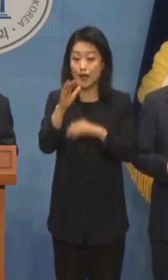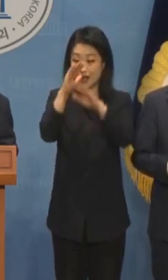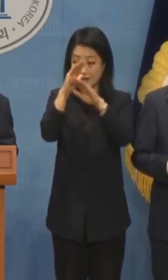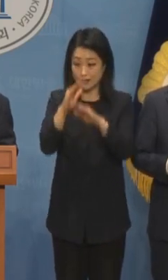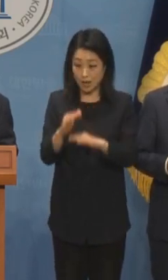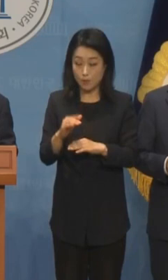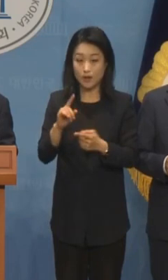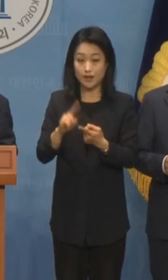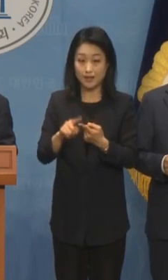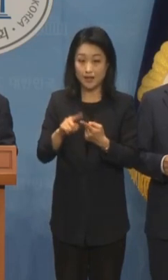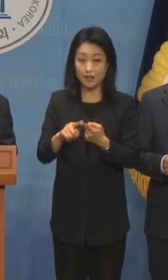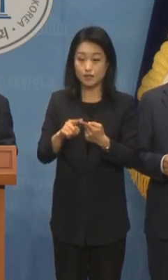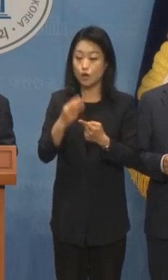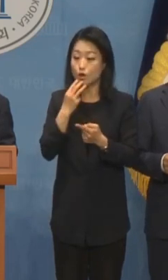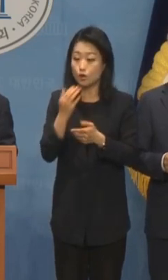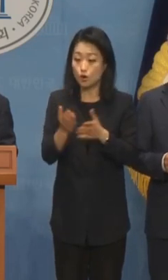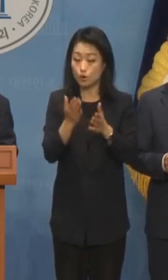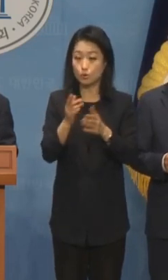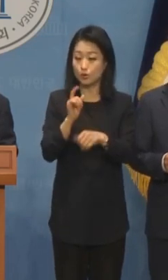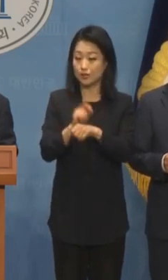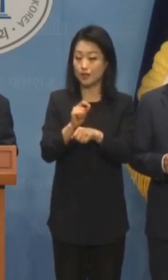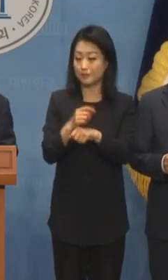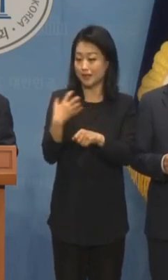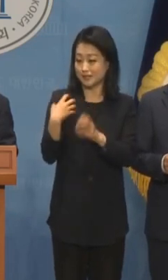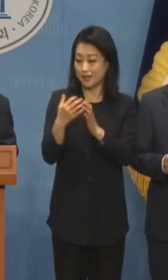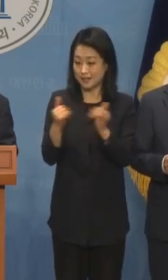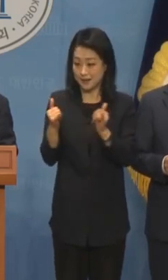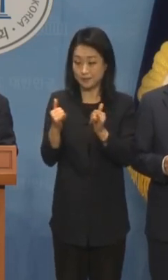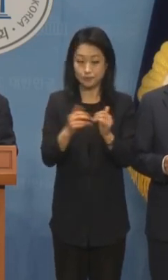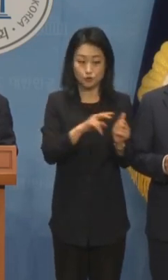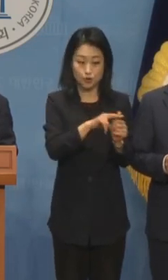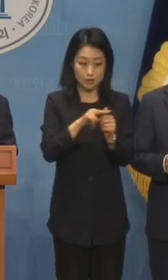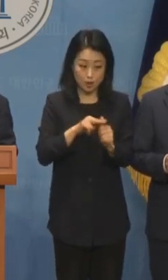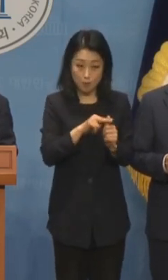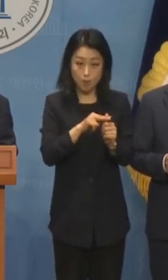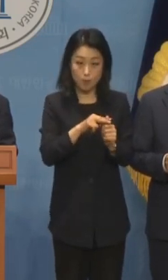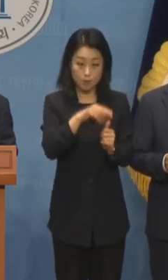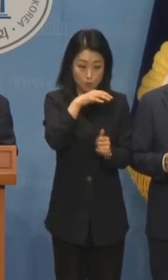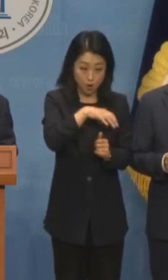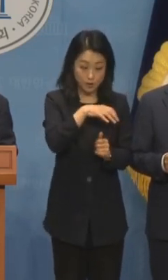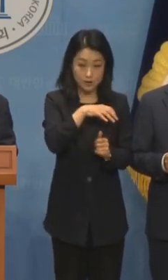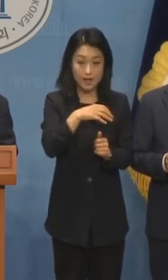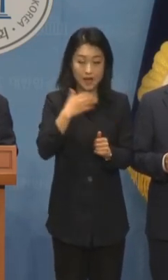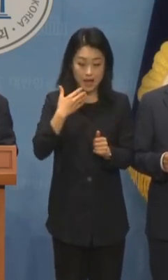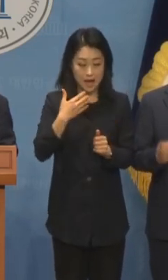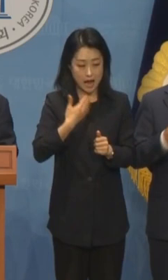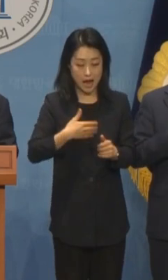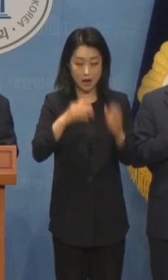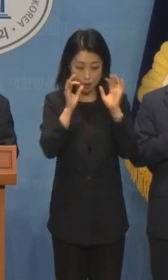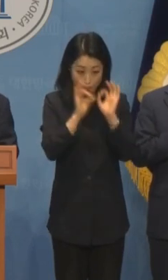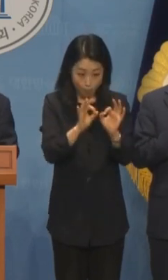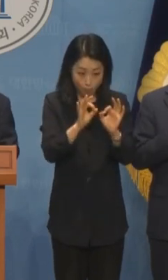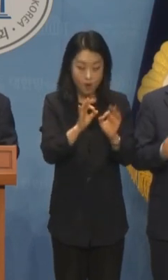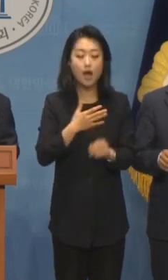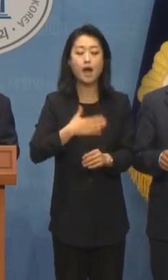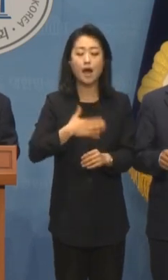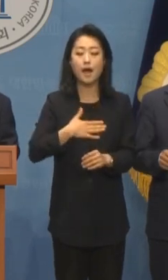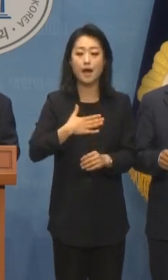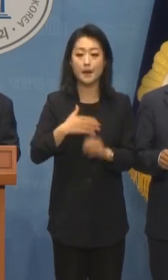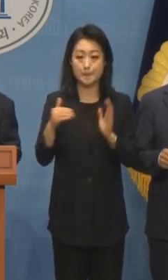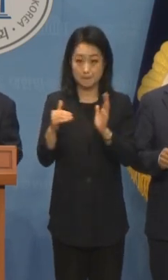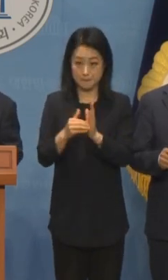하는 것은 경기도 실무자들조차도 국정원 직원과의 접촉에서 확인한 바 있습니다.